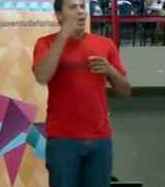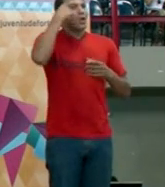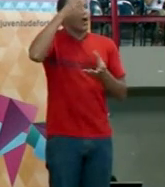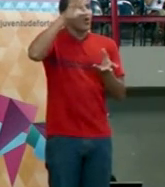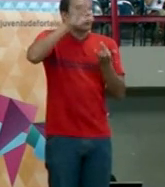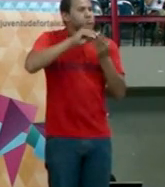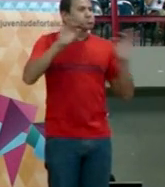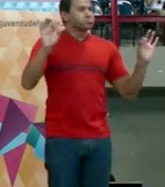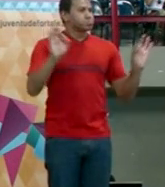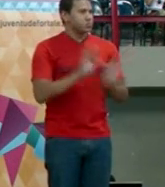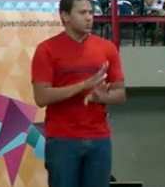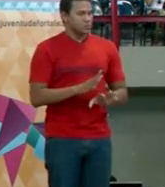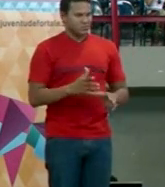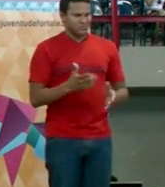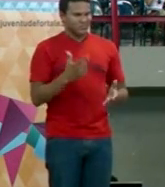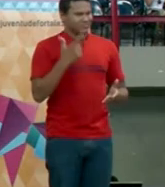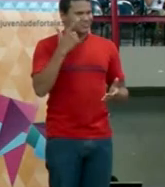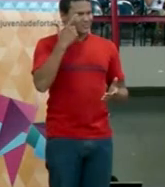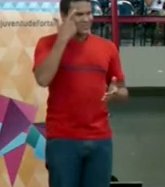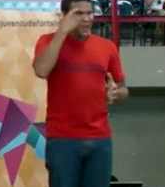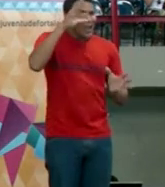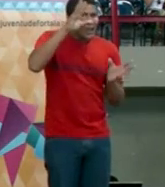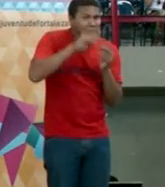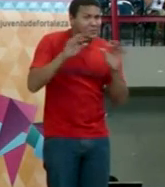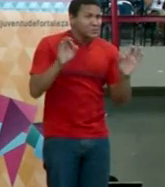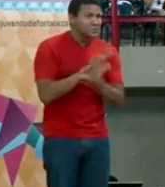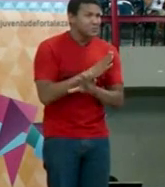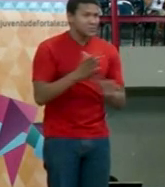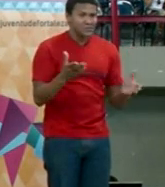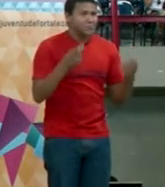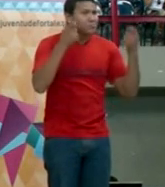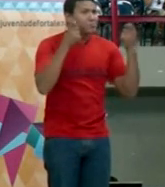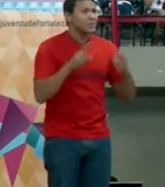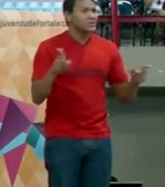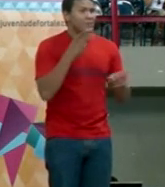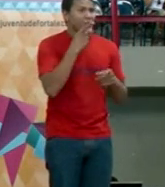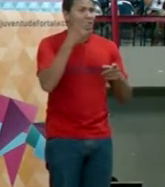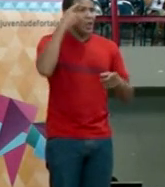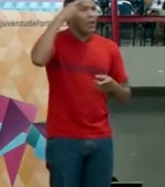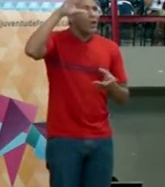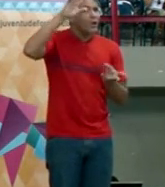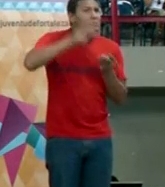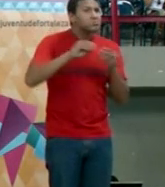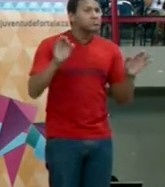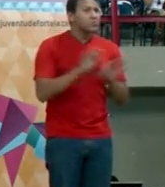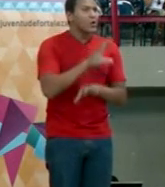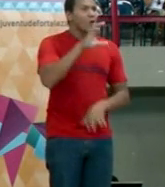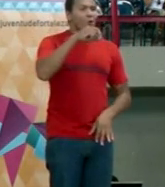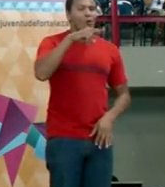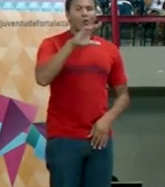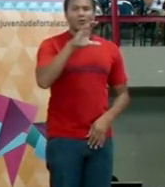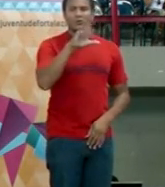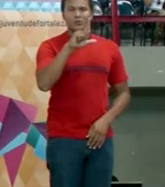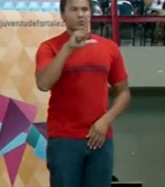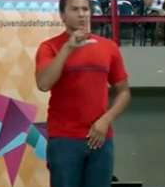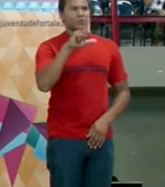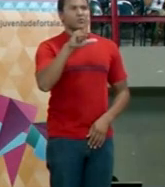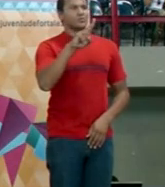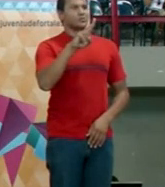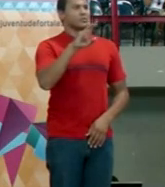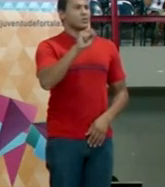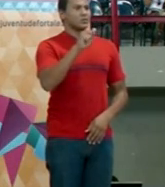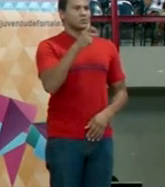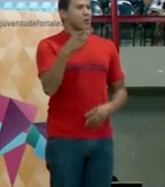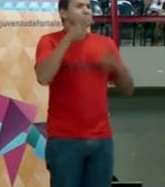está fazendo. Até porque ele está vendo que é o último parágrafo e você botou portanto, que já é um conector de